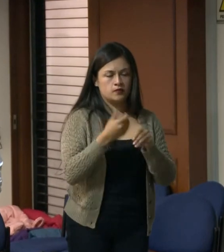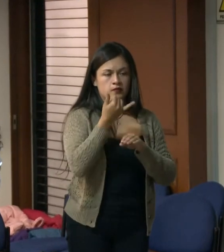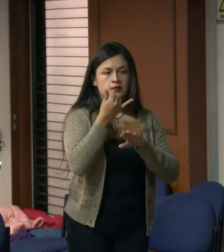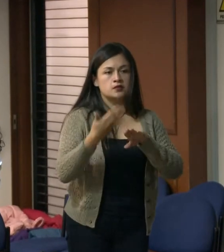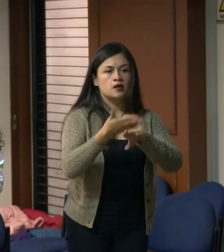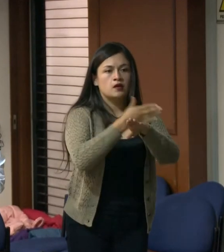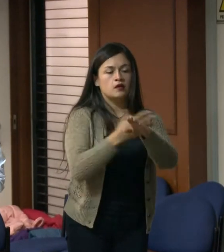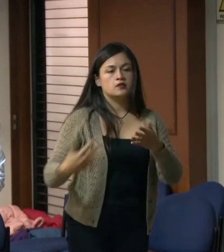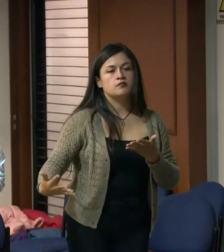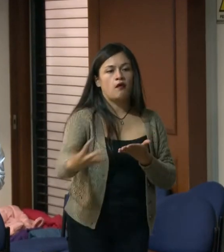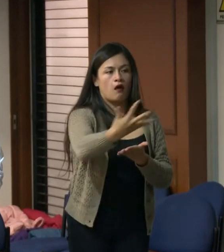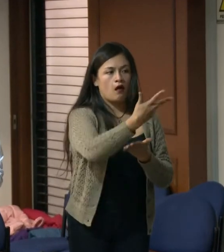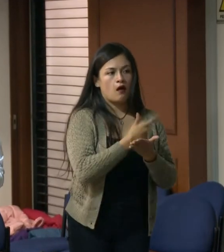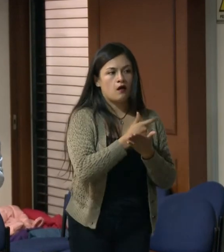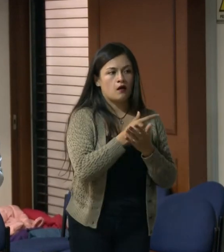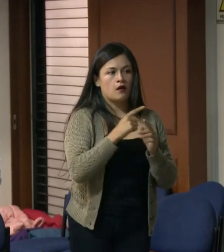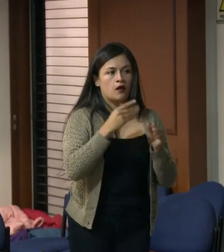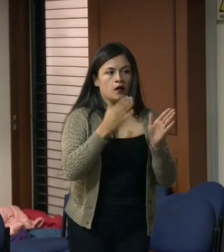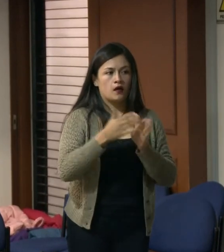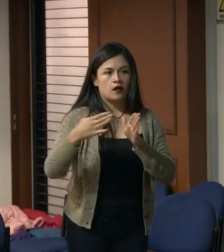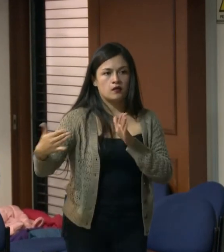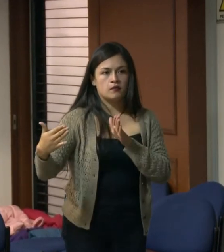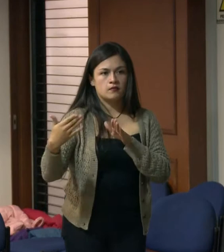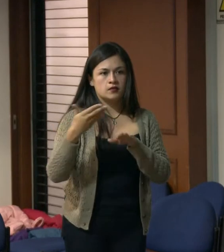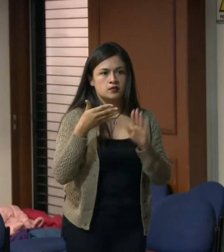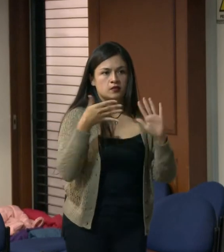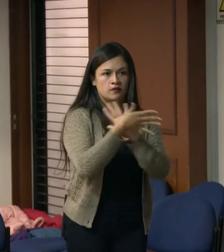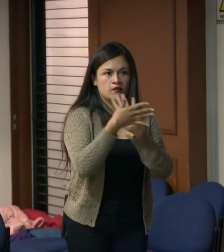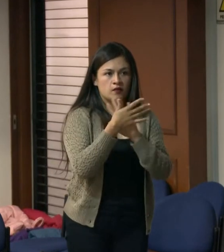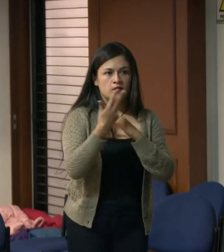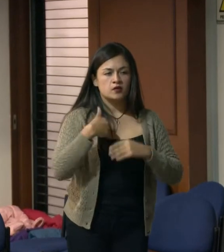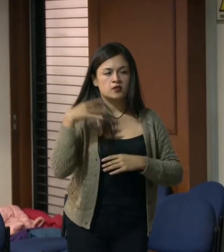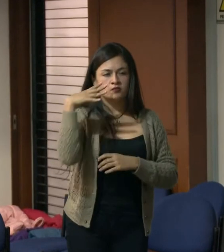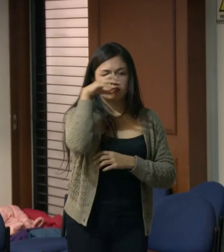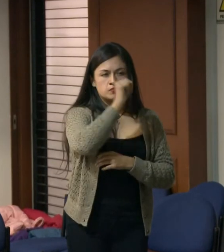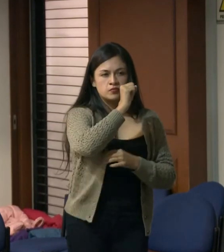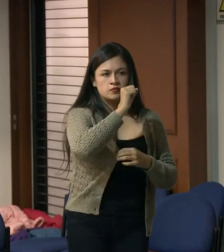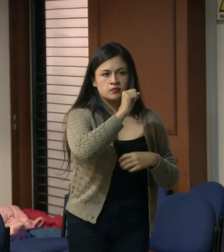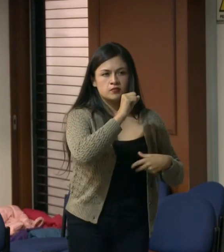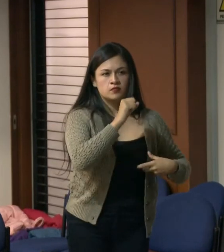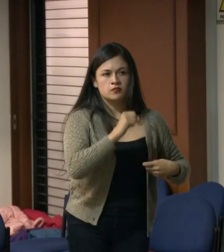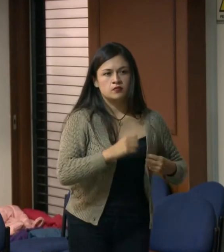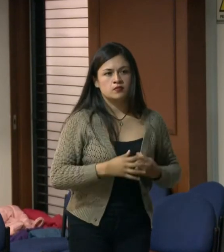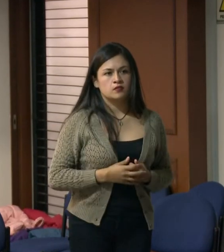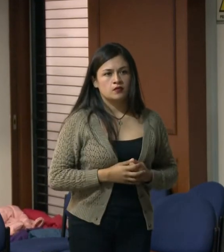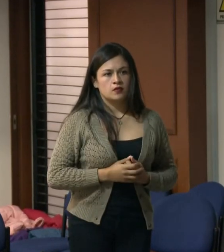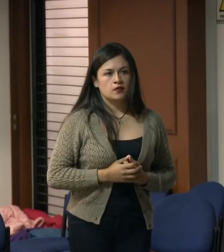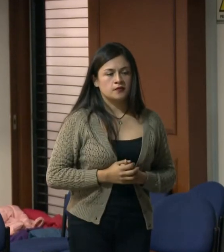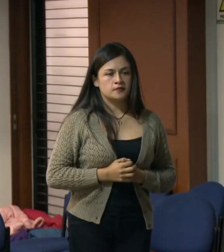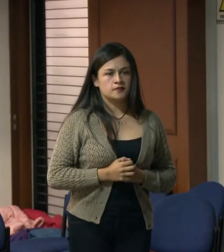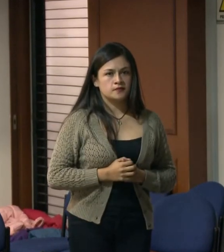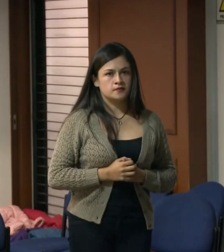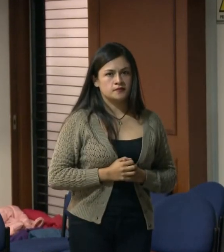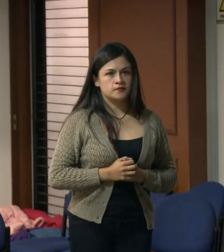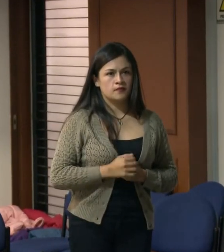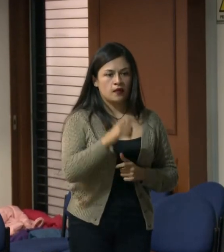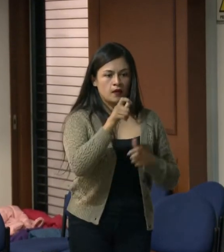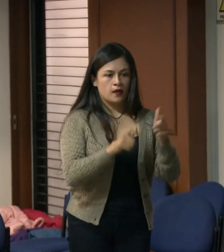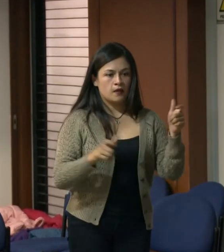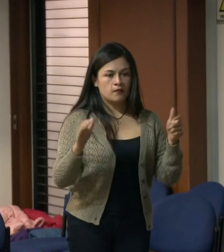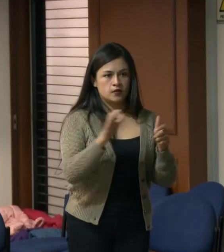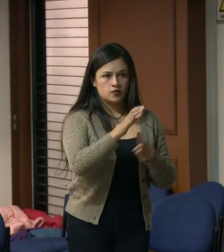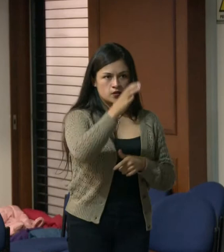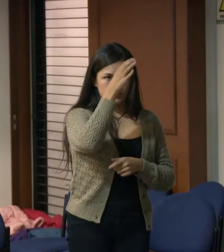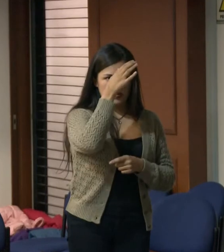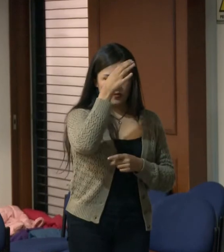en las fases iniciales del proyecto, se identificó que los funcionarios tenían concepciones, como